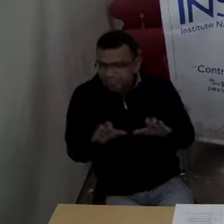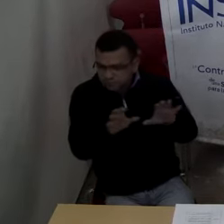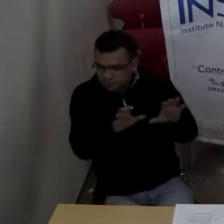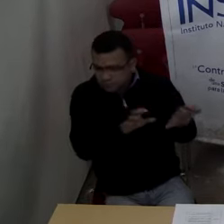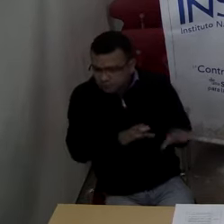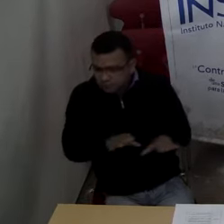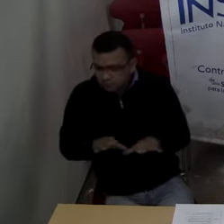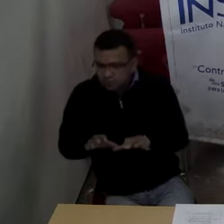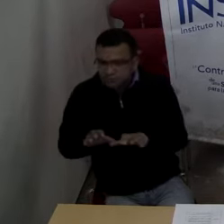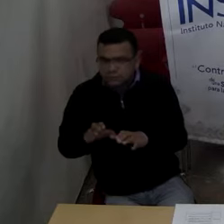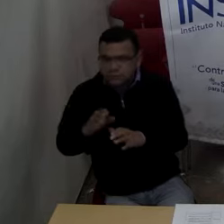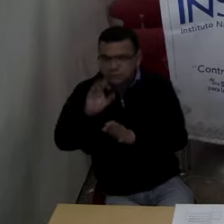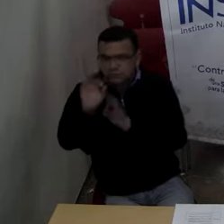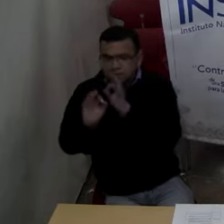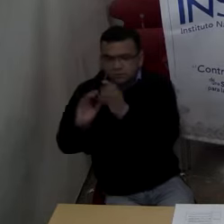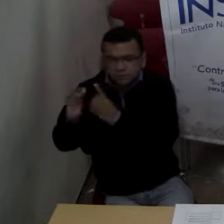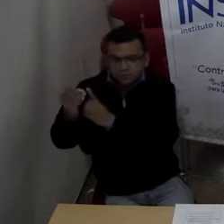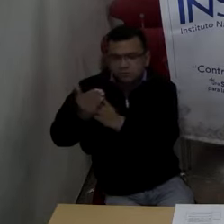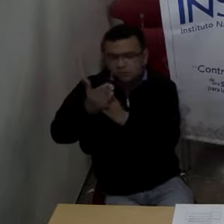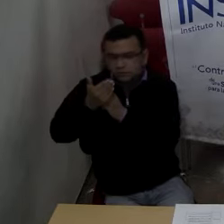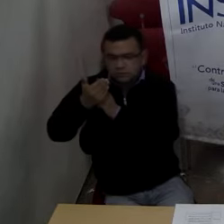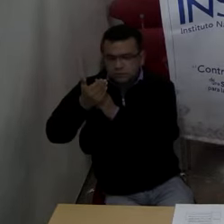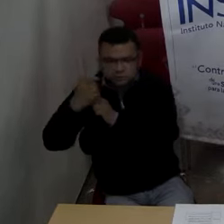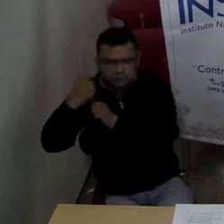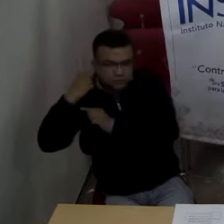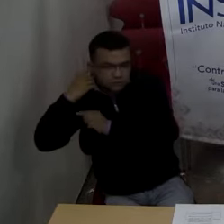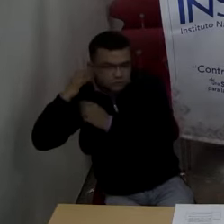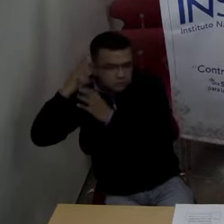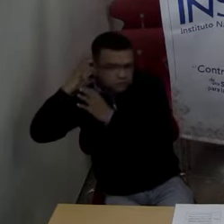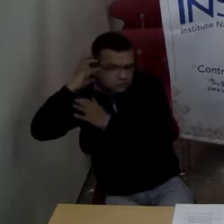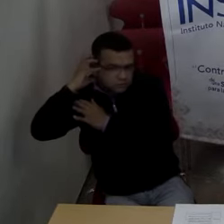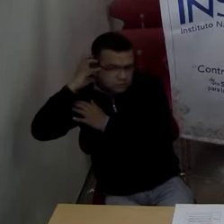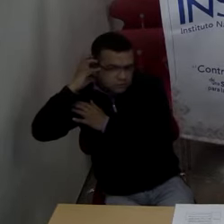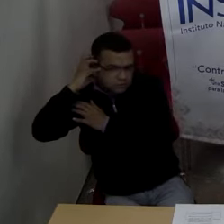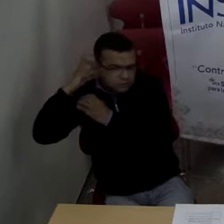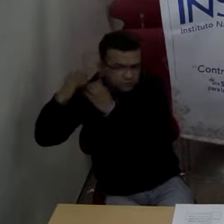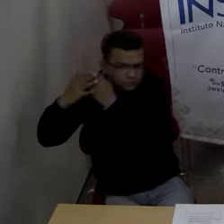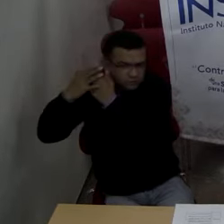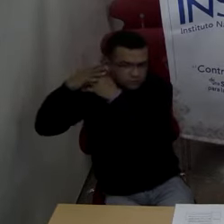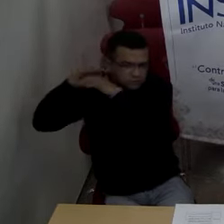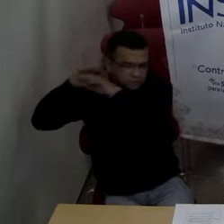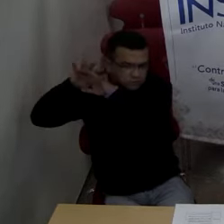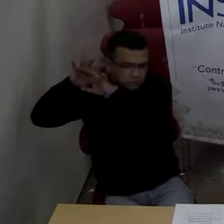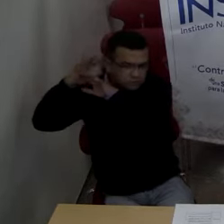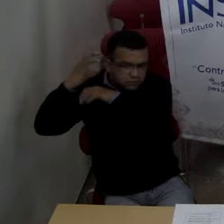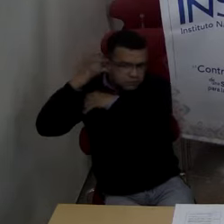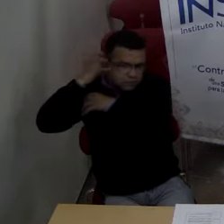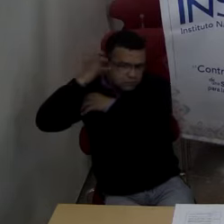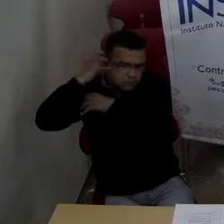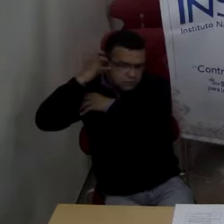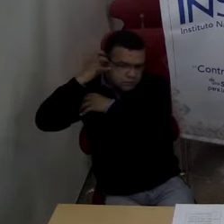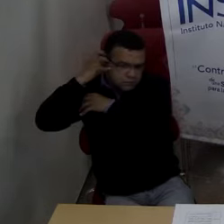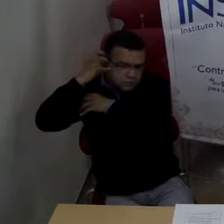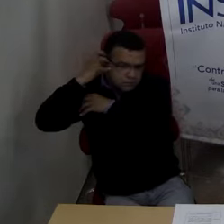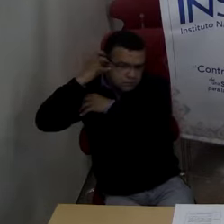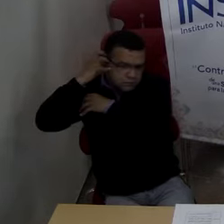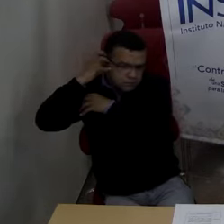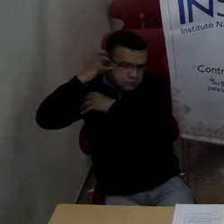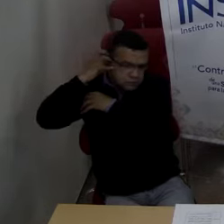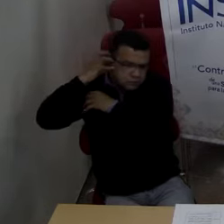de la audición, sino la función que tiene ese órgano de la audición. La función es